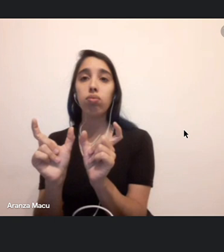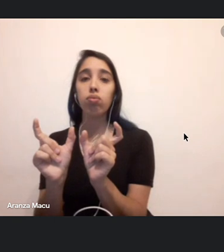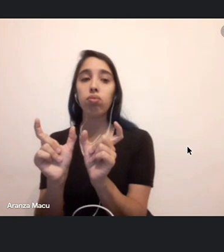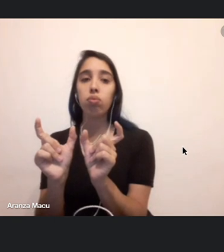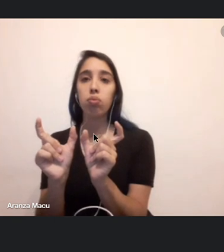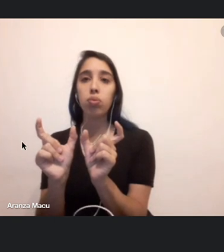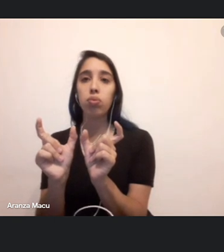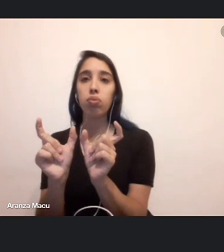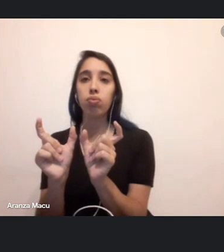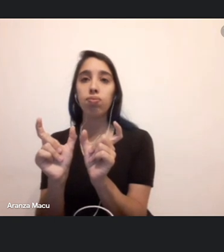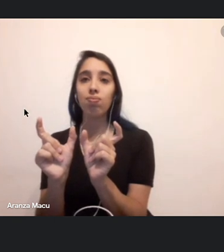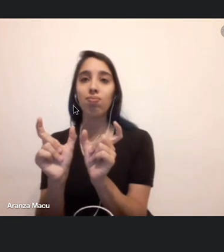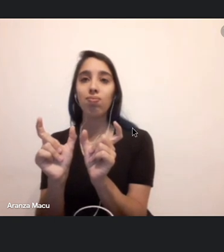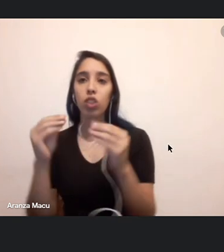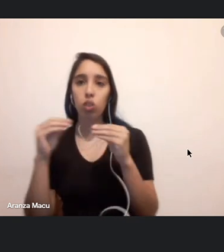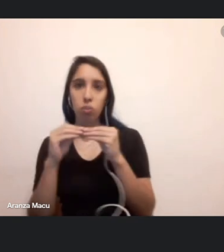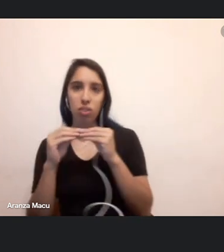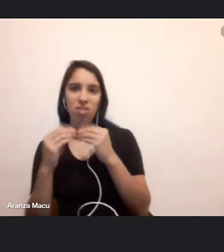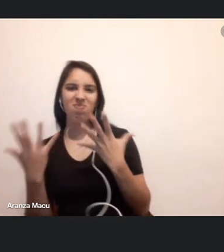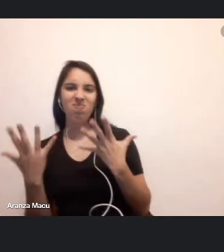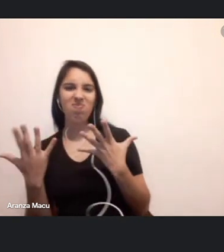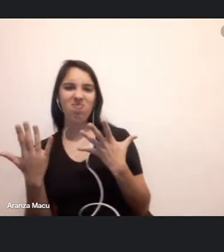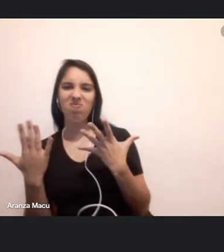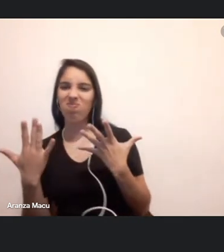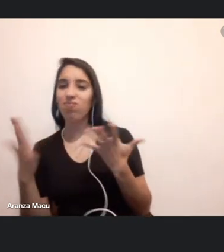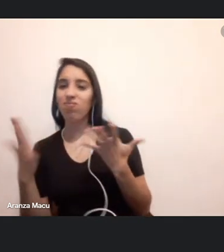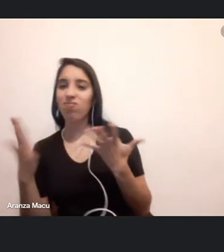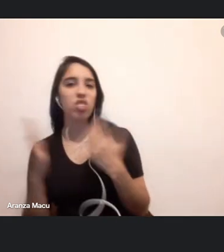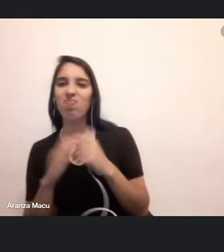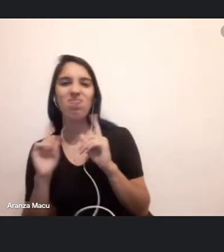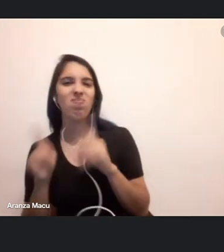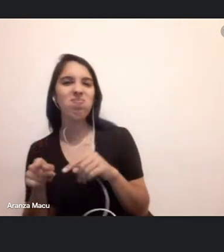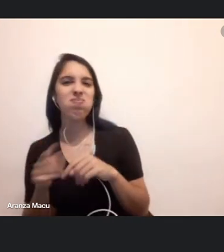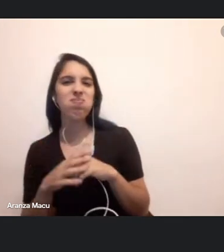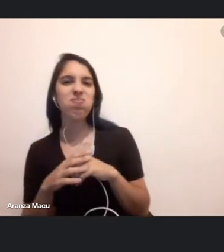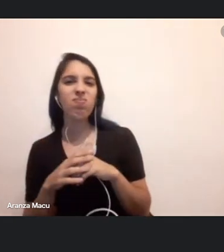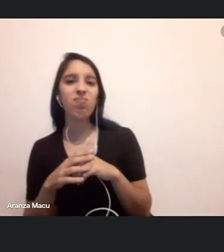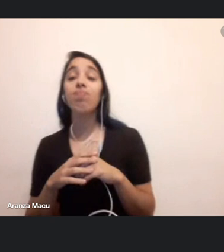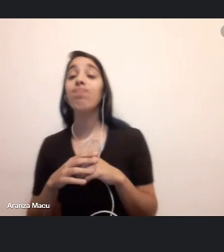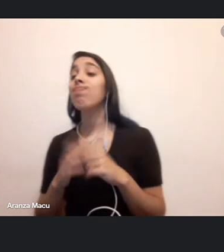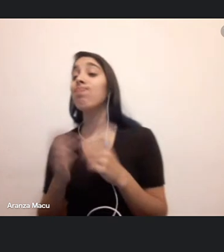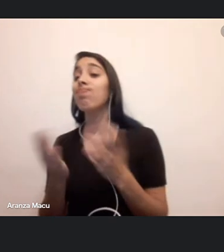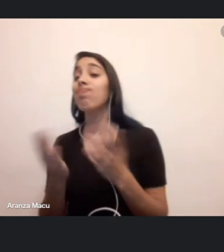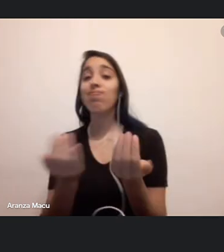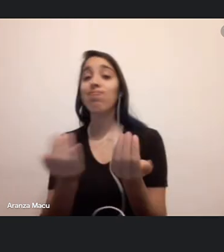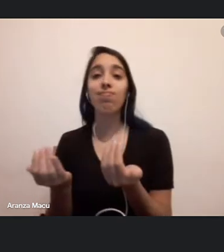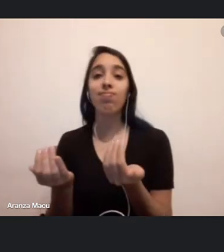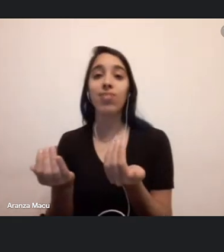No lo reconocí, profe. ¿Alguien reconoció el sufijo ahí?